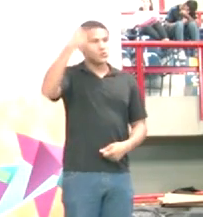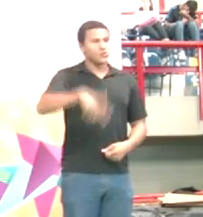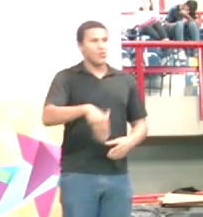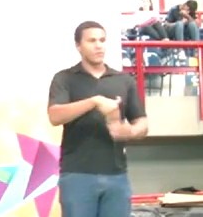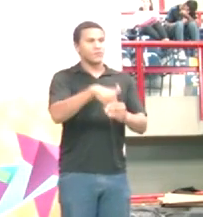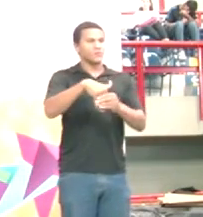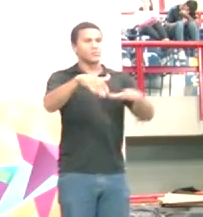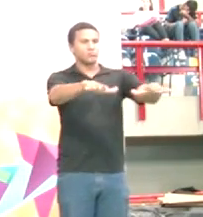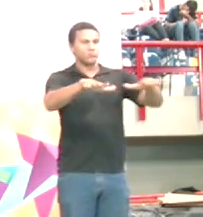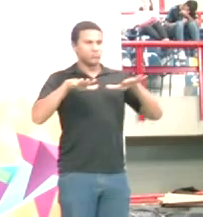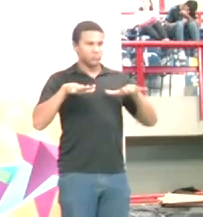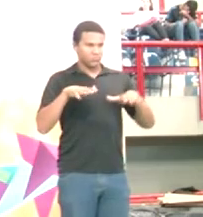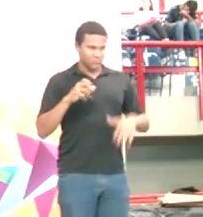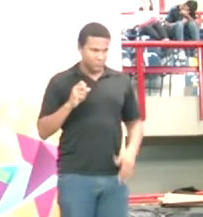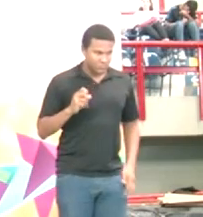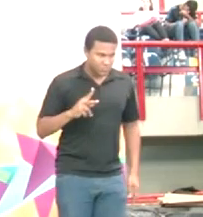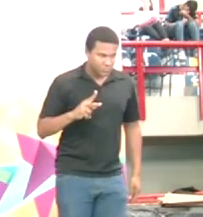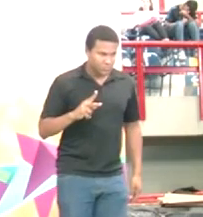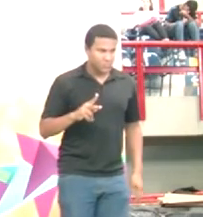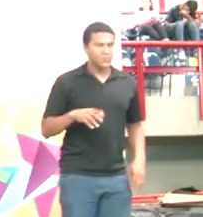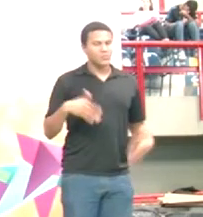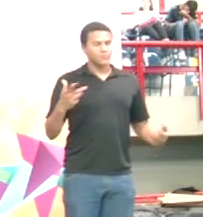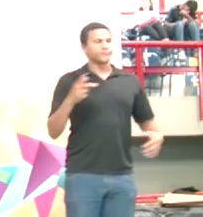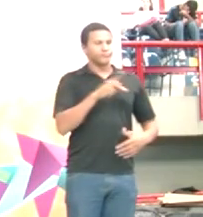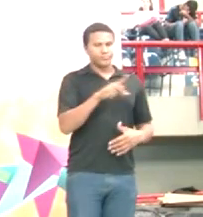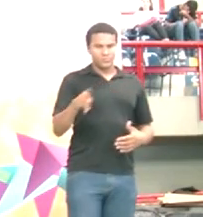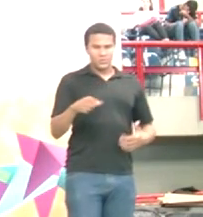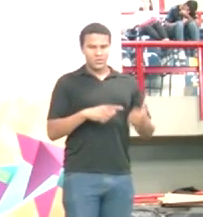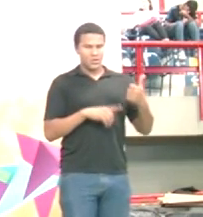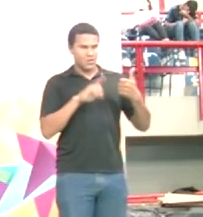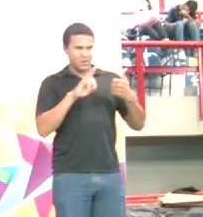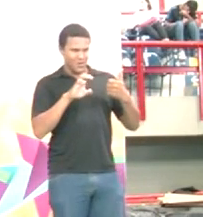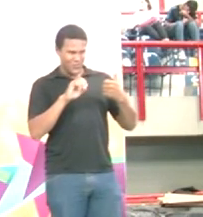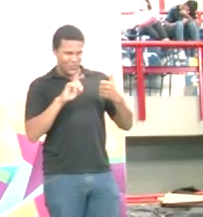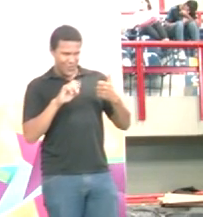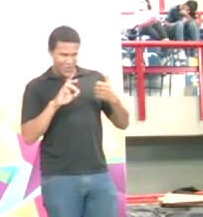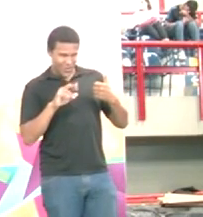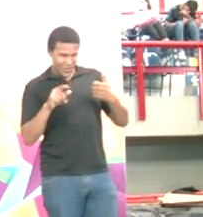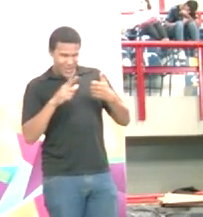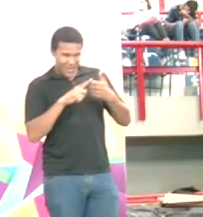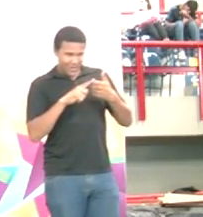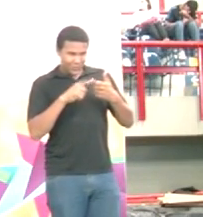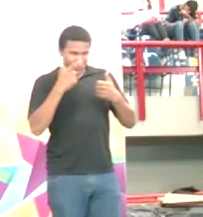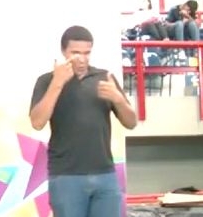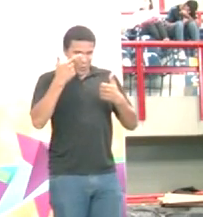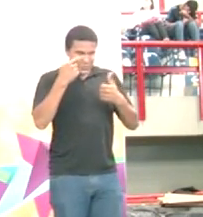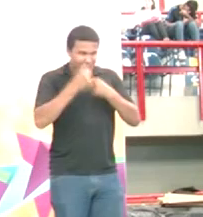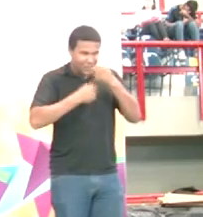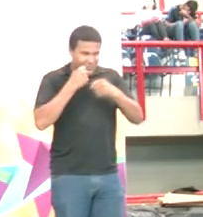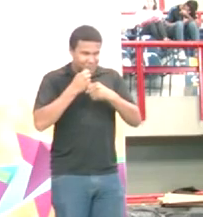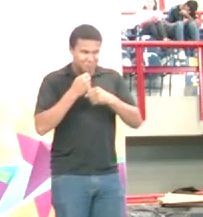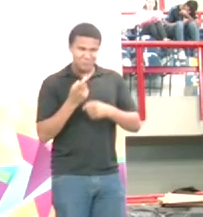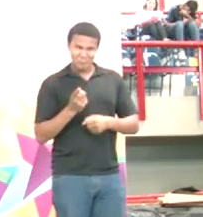novas eleições. O presidente Deodoro ficou 2 anos? Não.